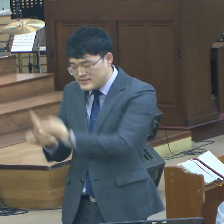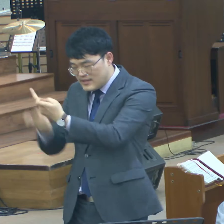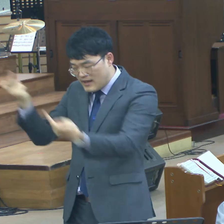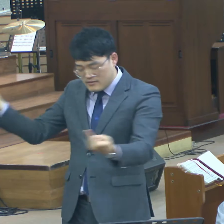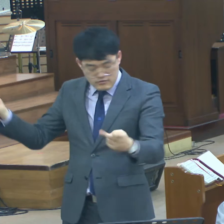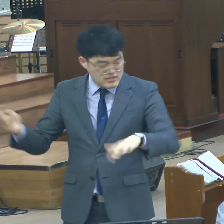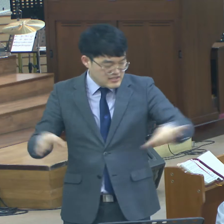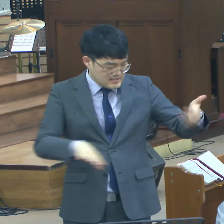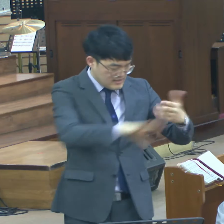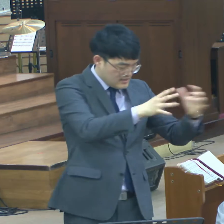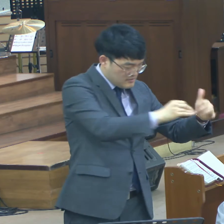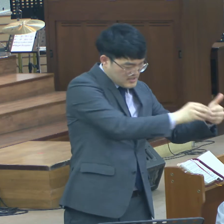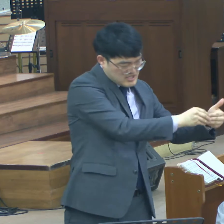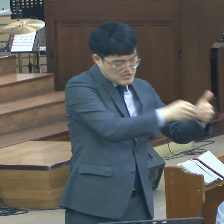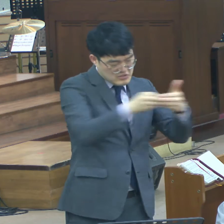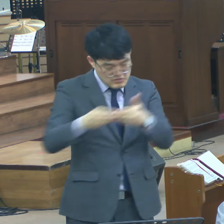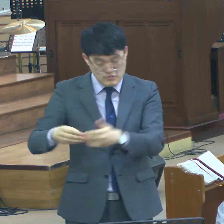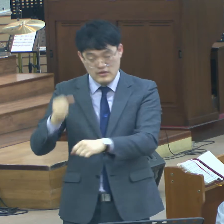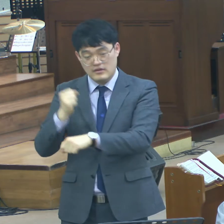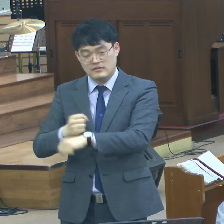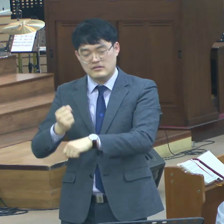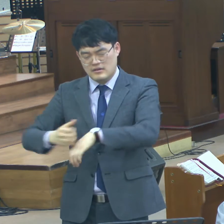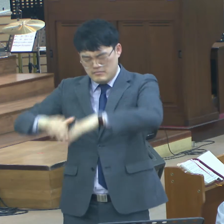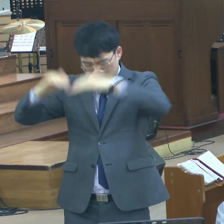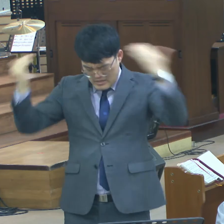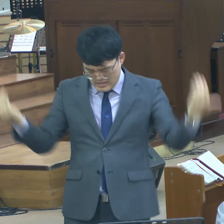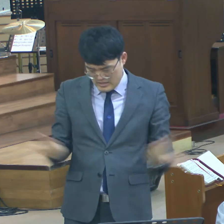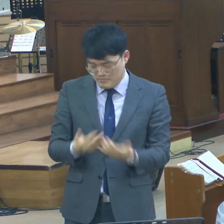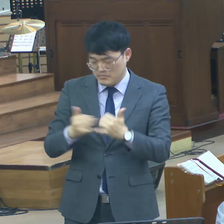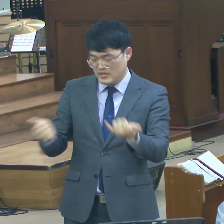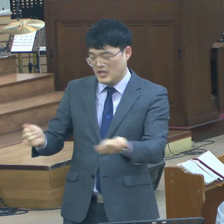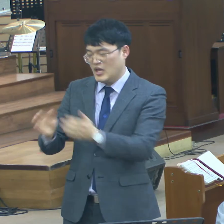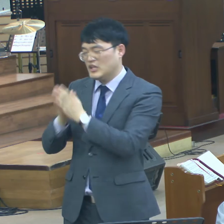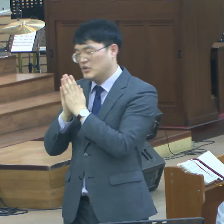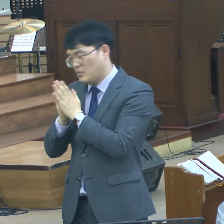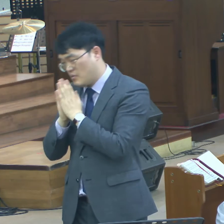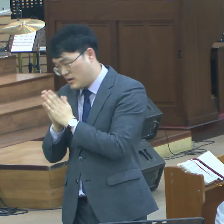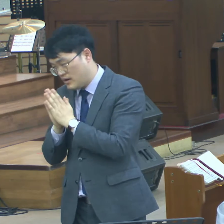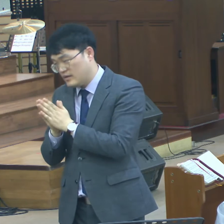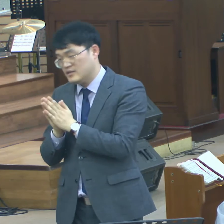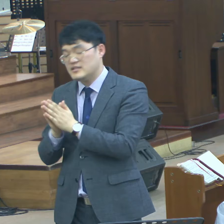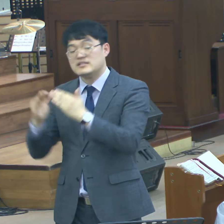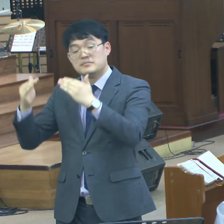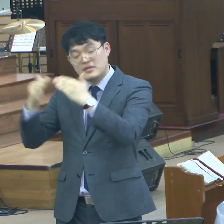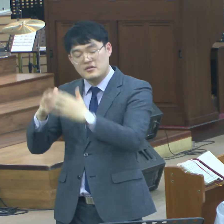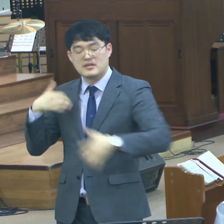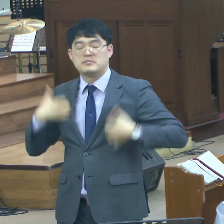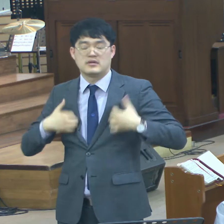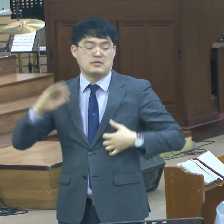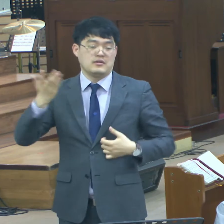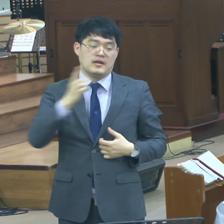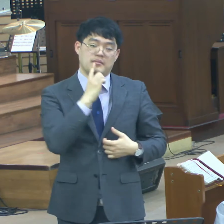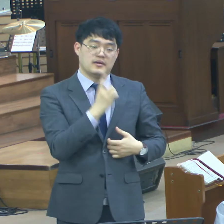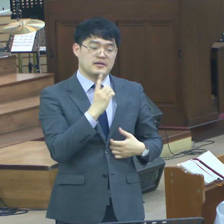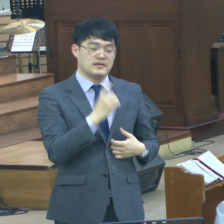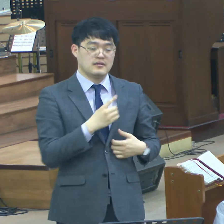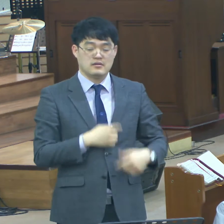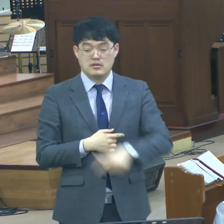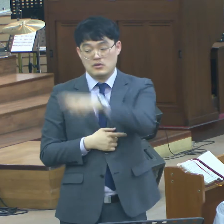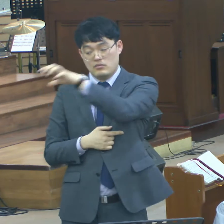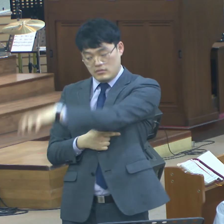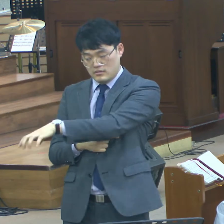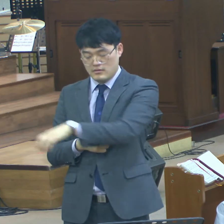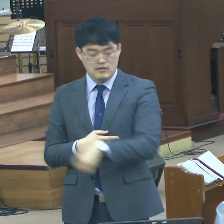집에서 그들을 기쁘게 하는 것이다. 이게 이사야서를 통해서 이사야를 통해 주신 하나님의 비전이에요. 거기서